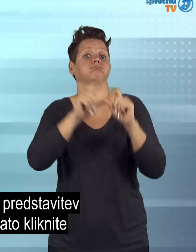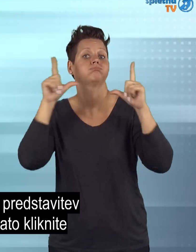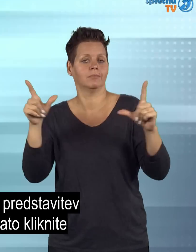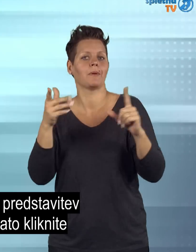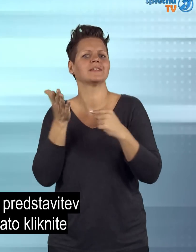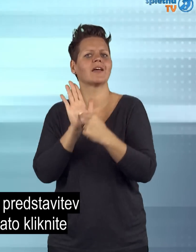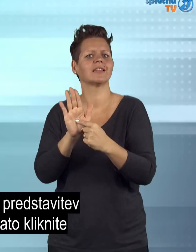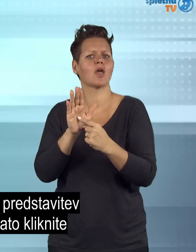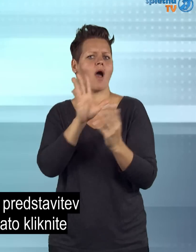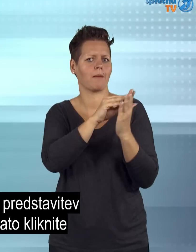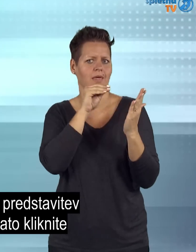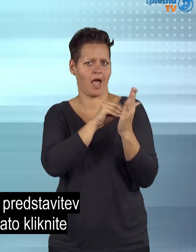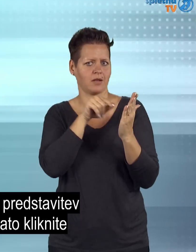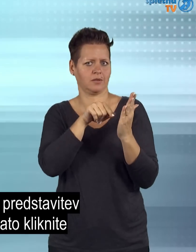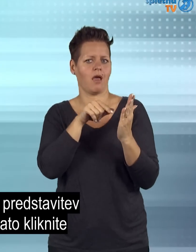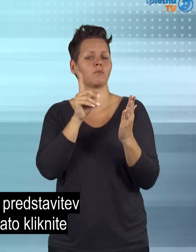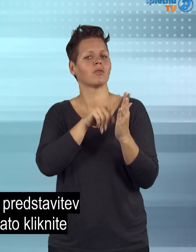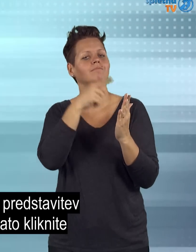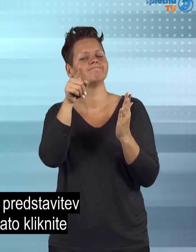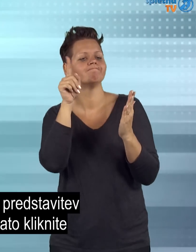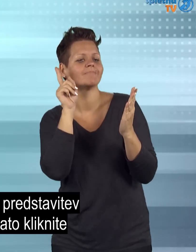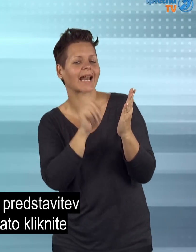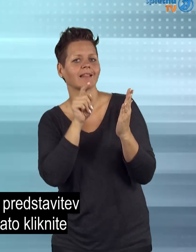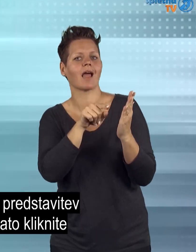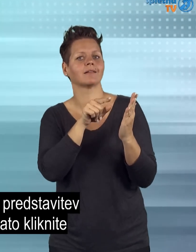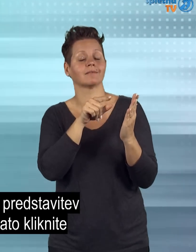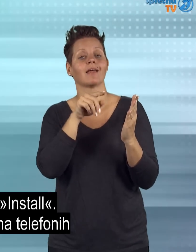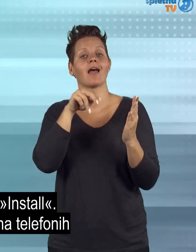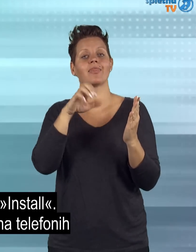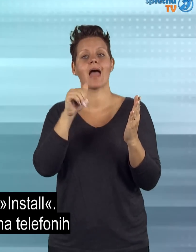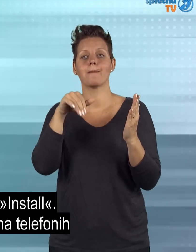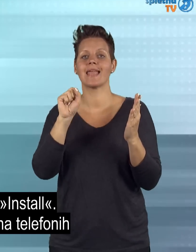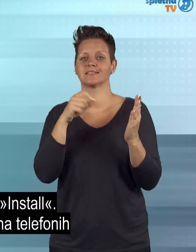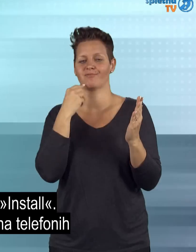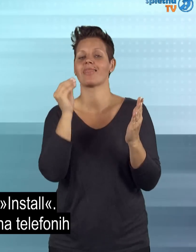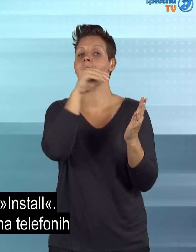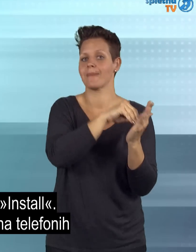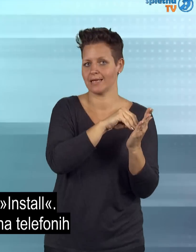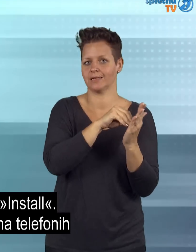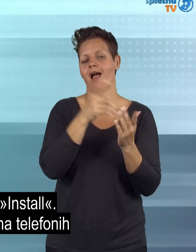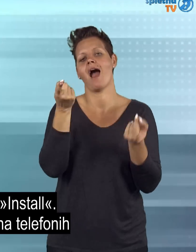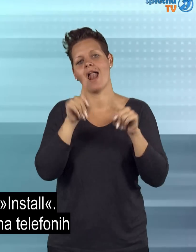Odprla se vam bo predstavitev aplikacije, kjer nato kliknite Namesti ali Install.